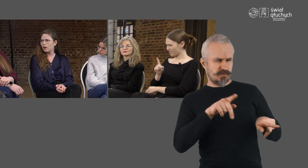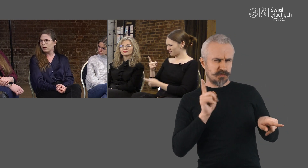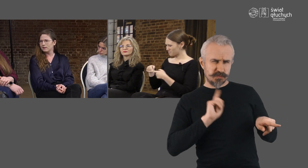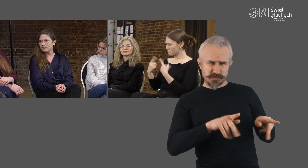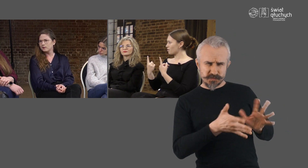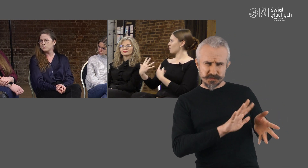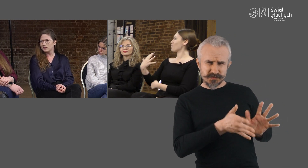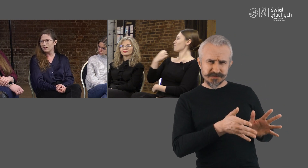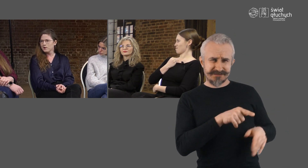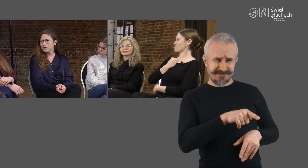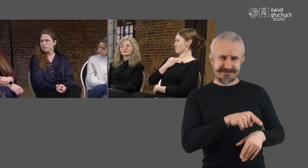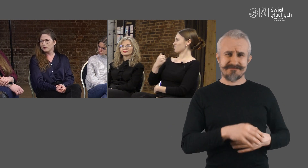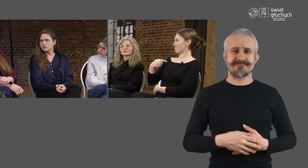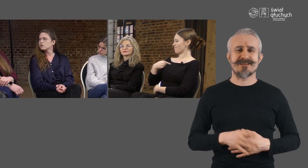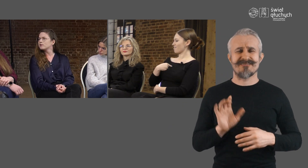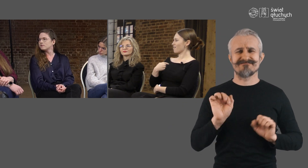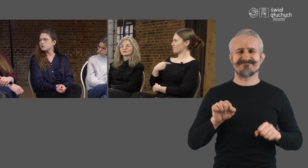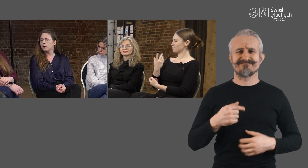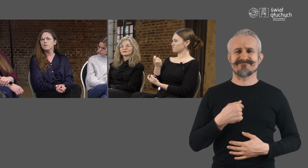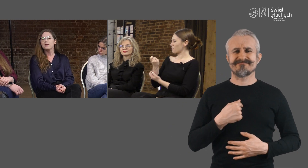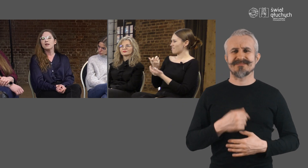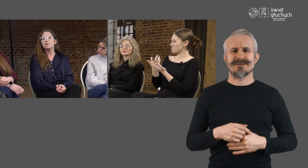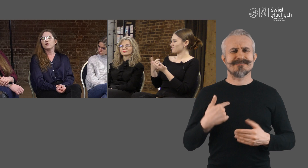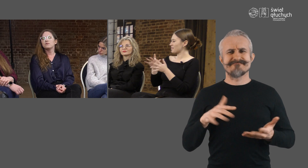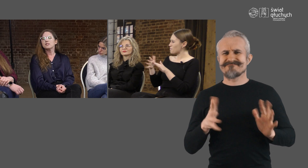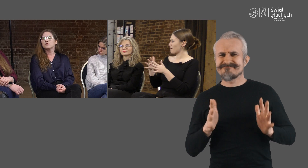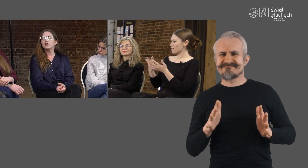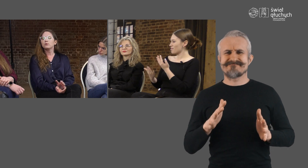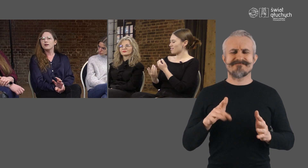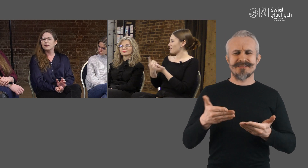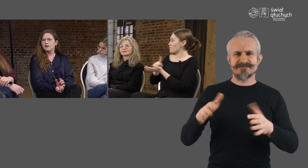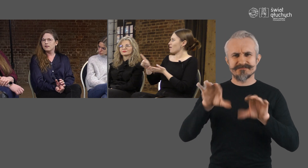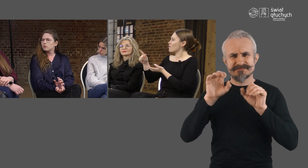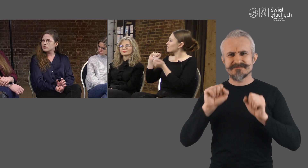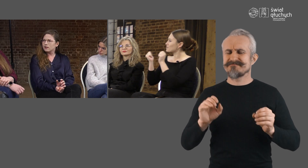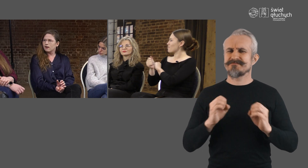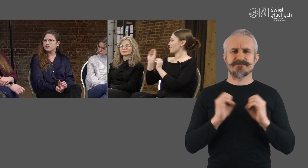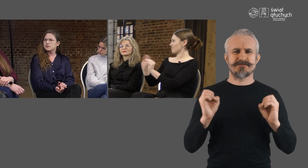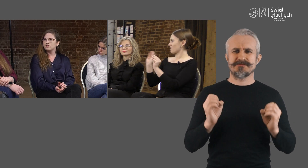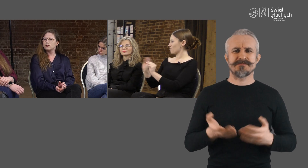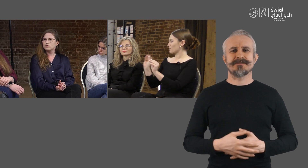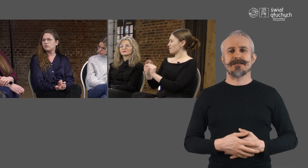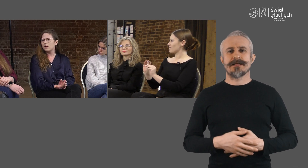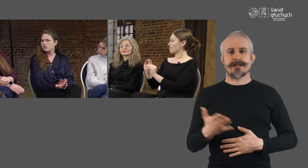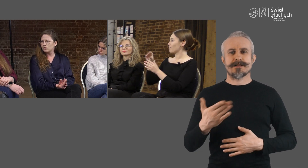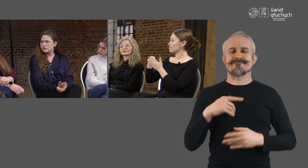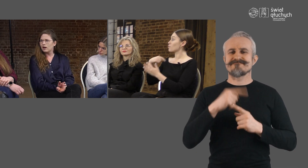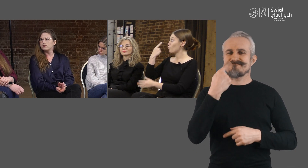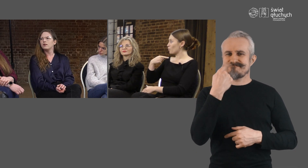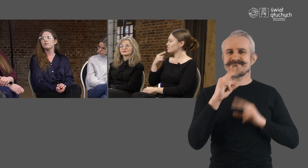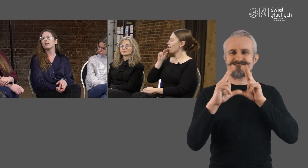Zostałam przyłapana na tym, że coś mi nie wyszło. Mianowicie zmienił taktykę nauczania, czyli duszał